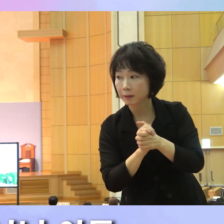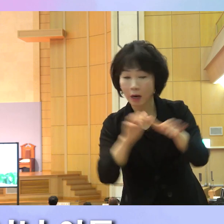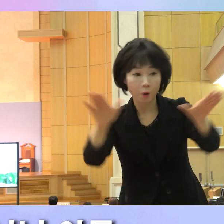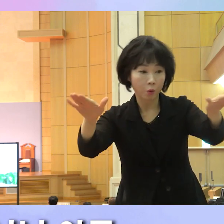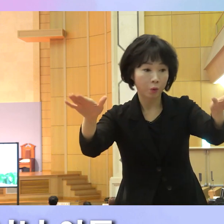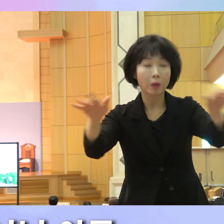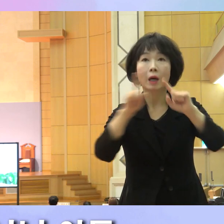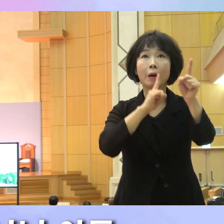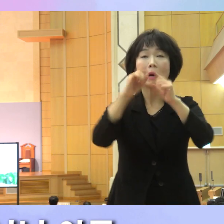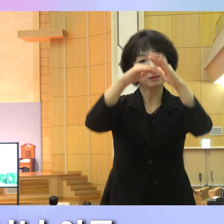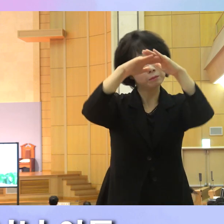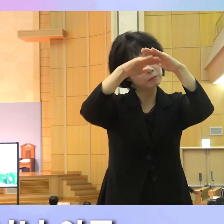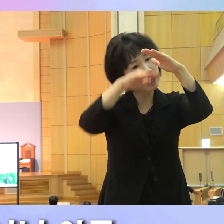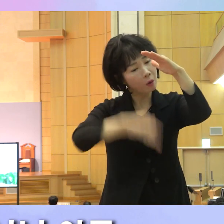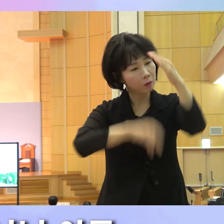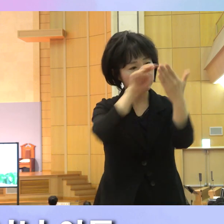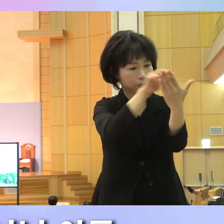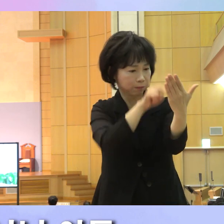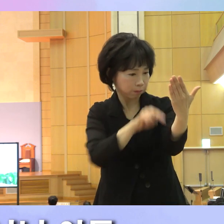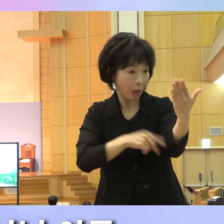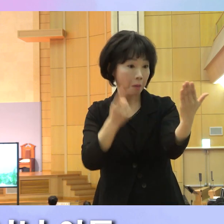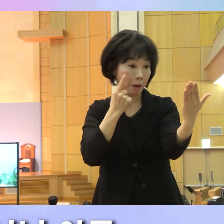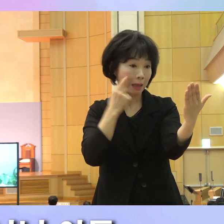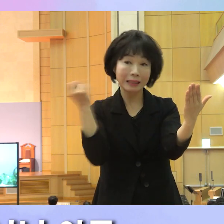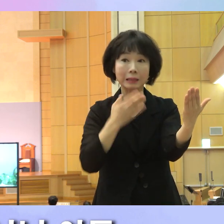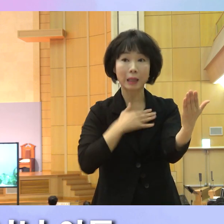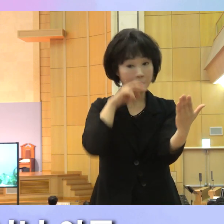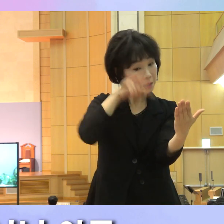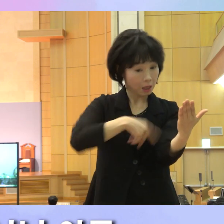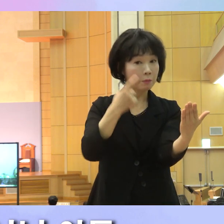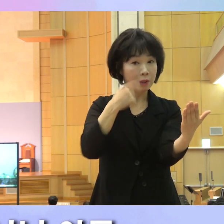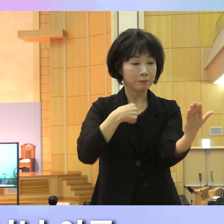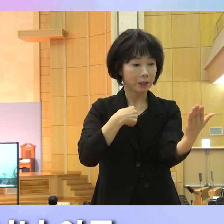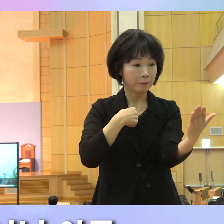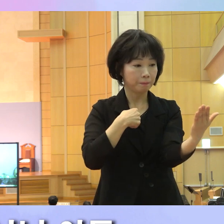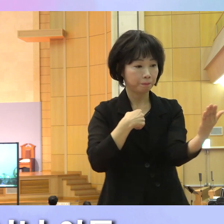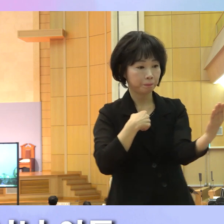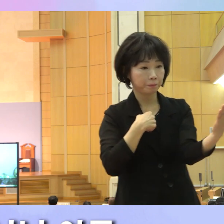오늘 본문 말씀 다시 한번 보겠습니다.